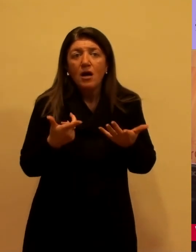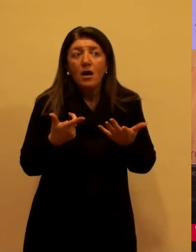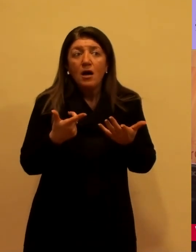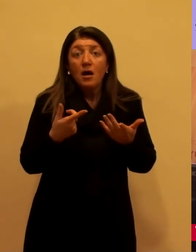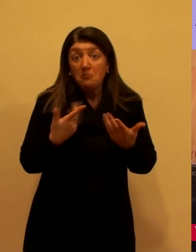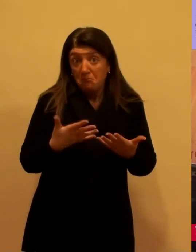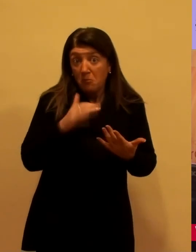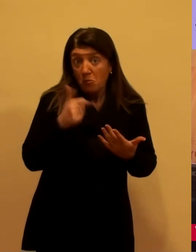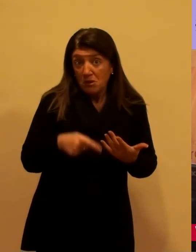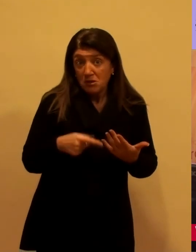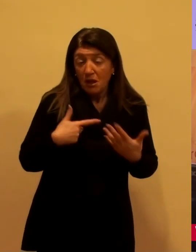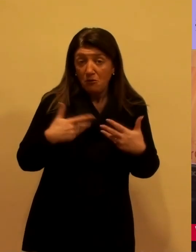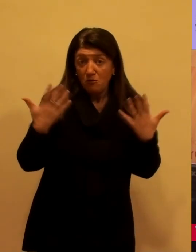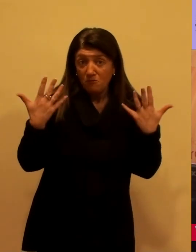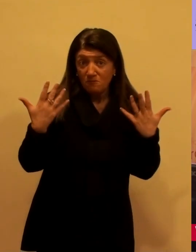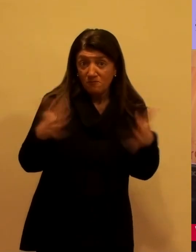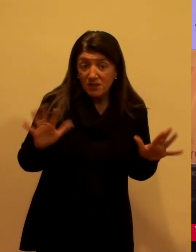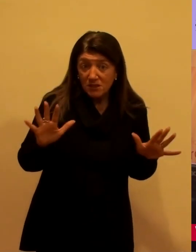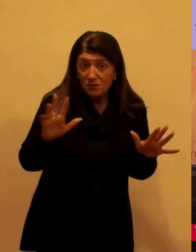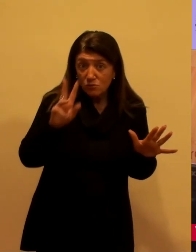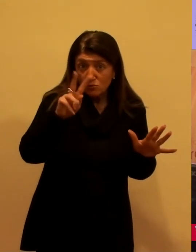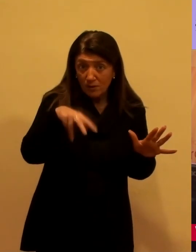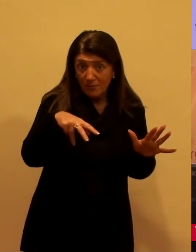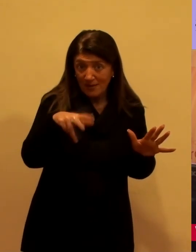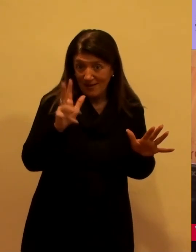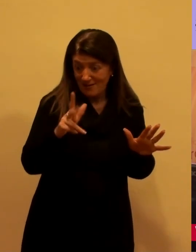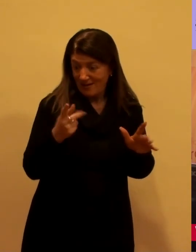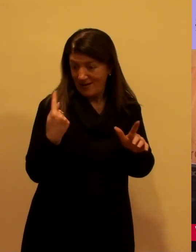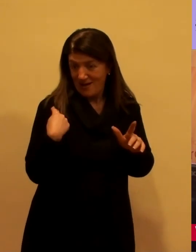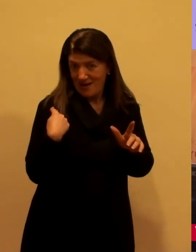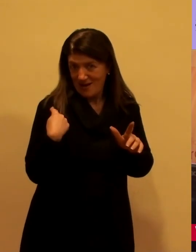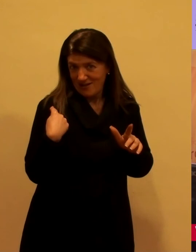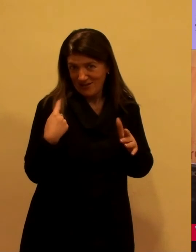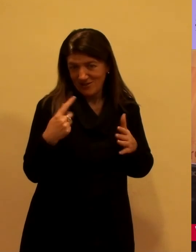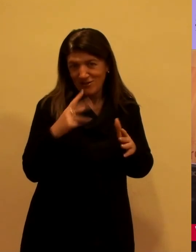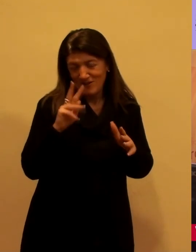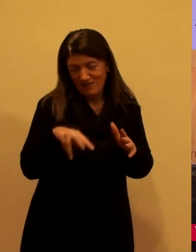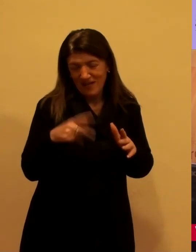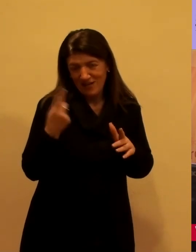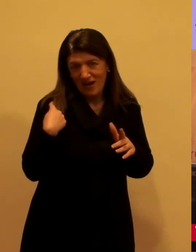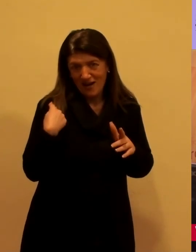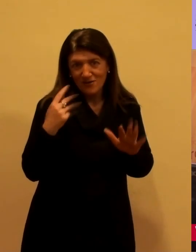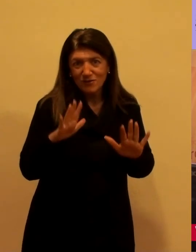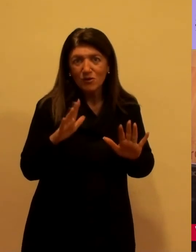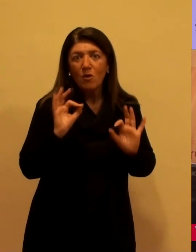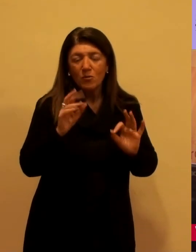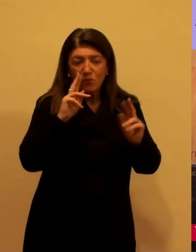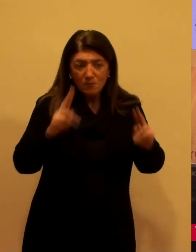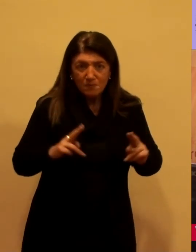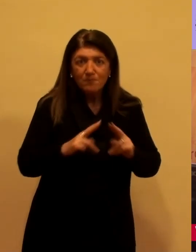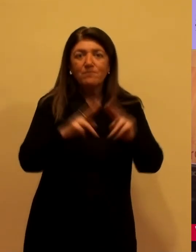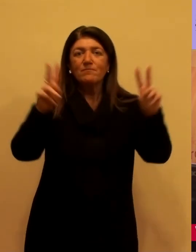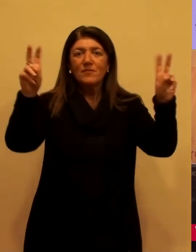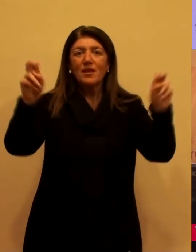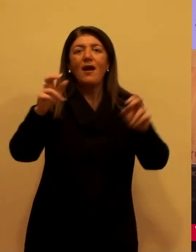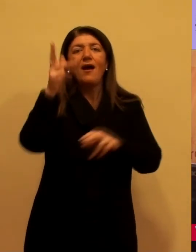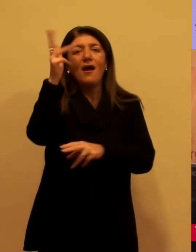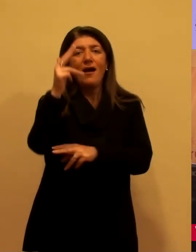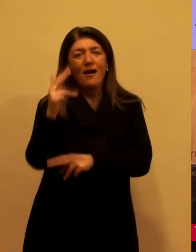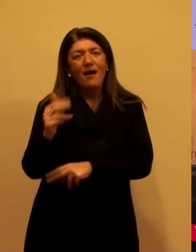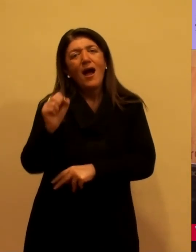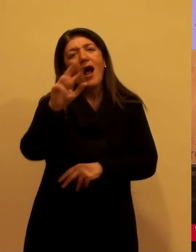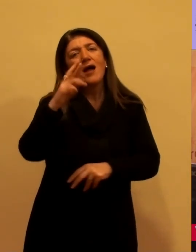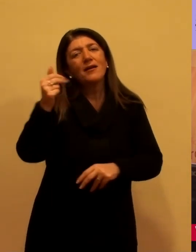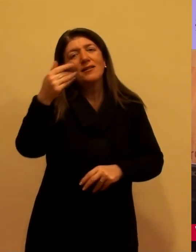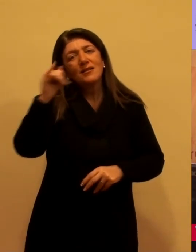quest'anno abbiamo finito, nel 2013 in realtà, l'anno scorso abbiamo finito per incontrarci ad Artissima, e quindi abbiamo